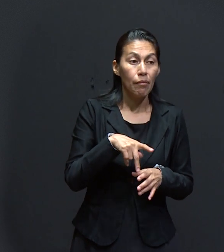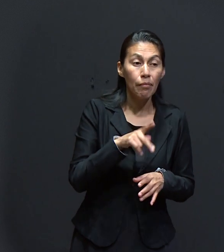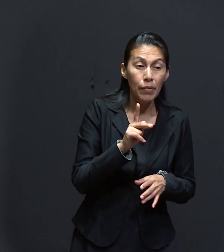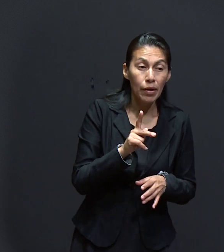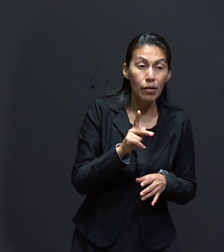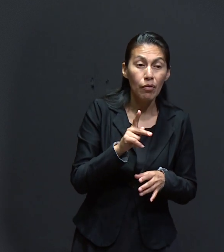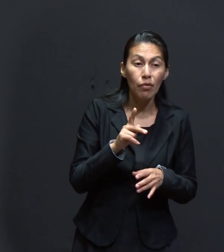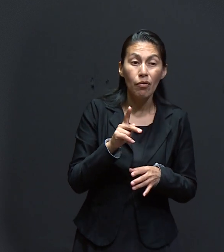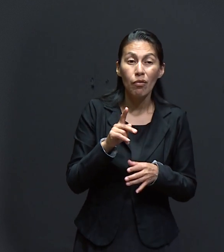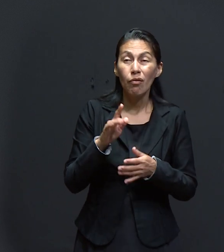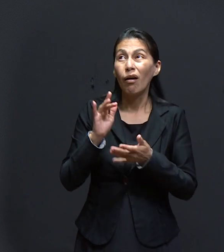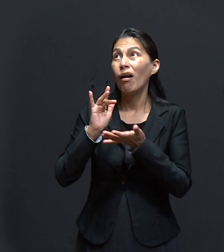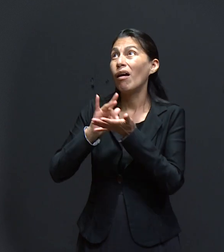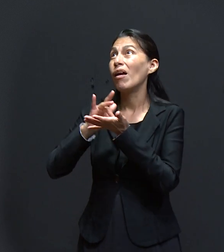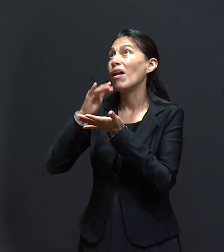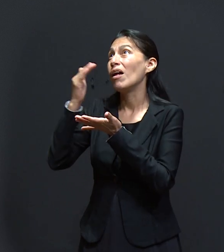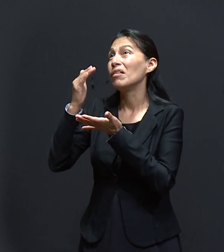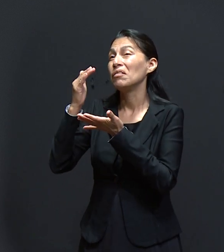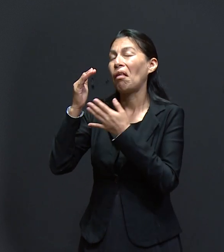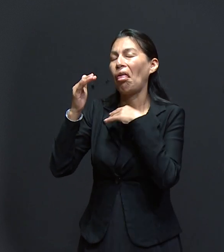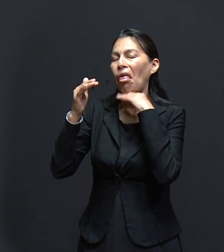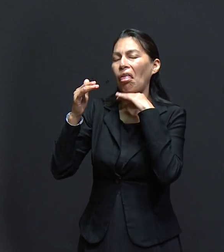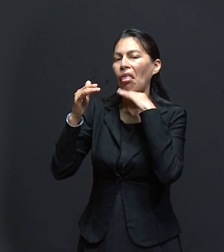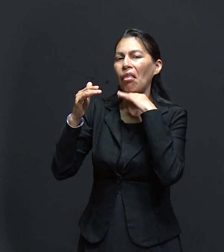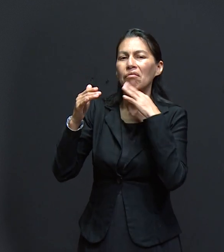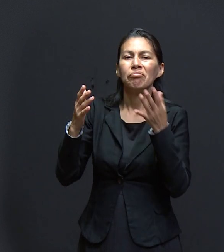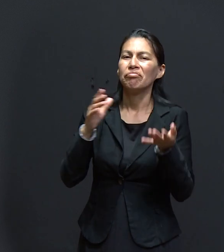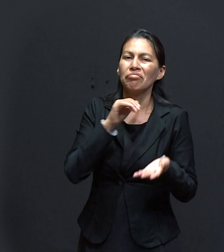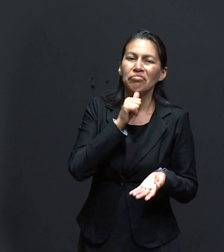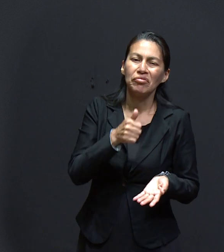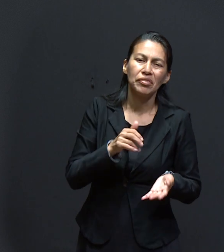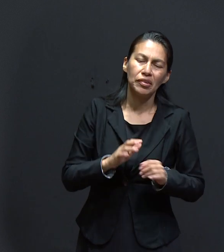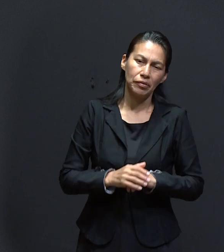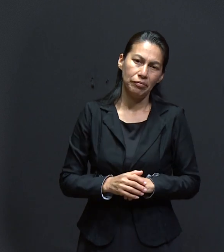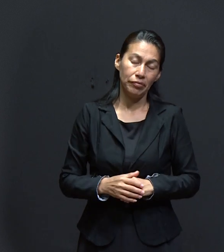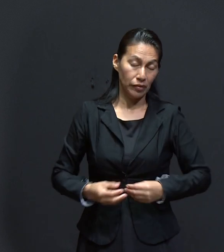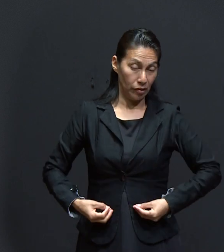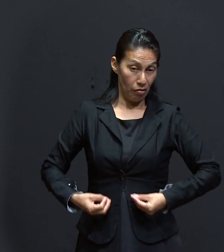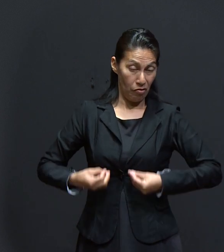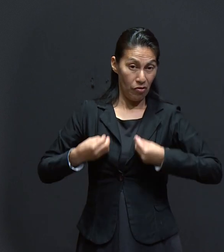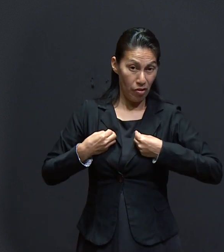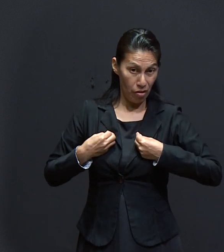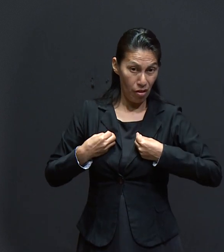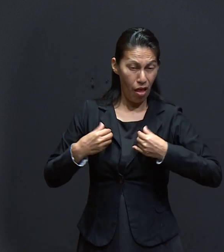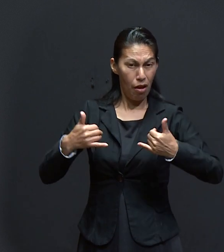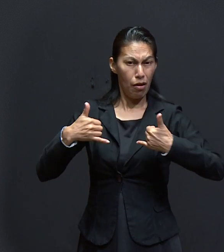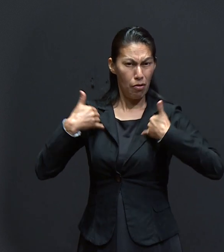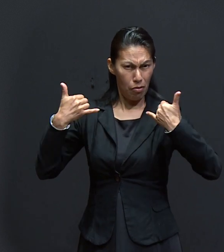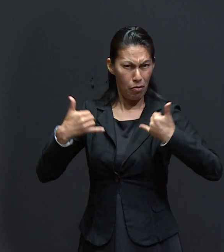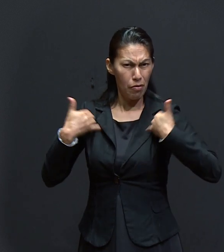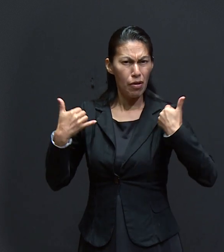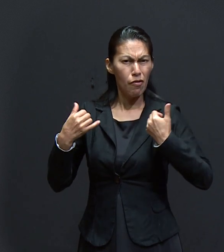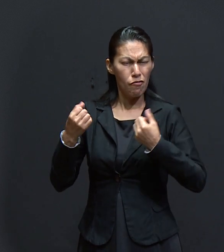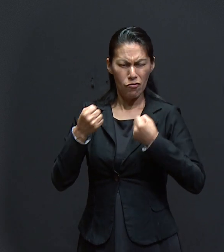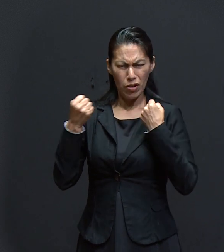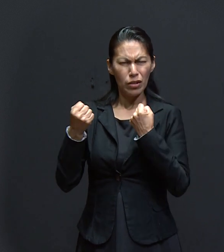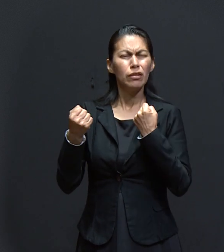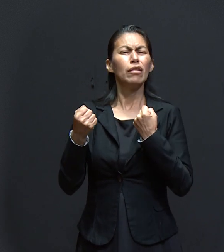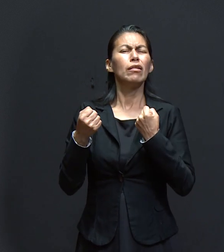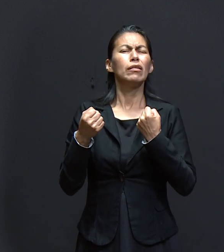ya y no damos gracias a dios por tener la vida